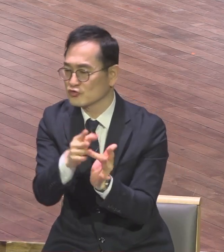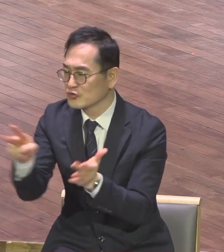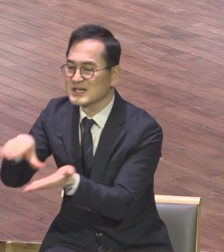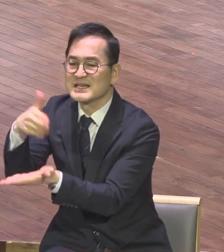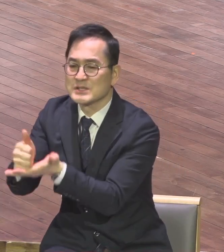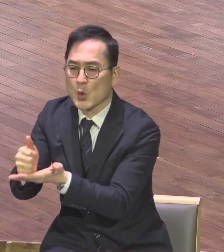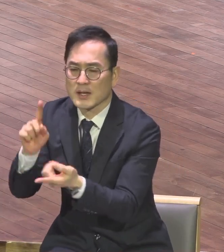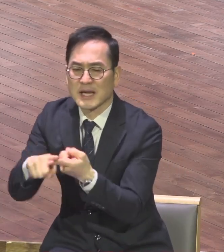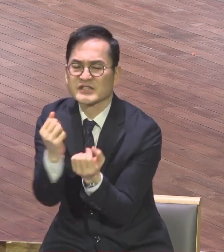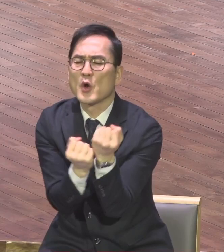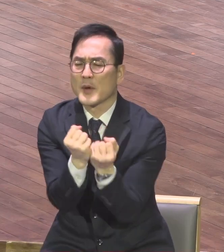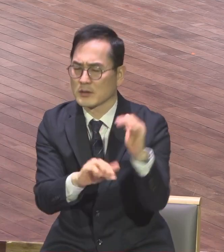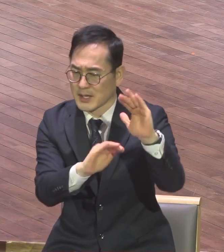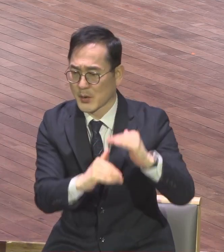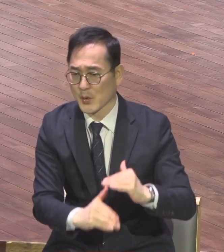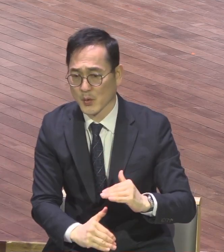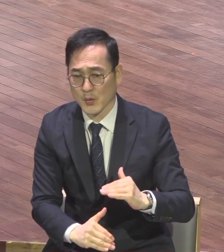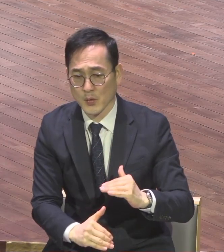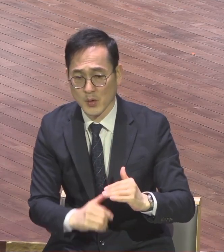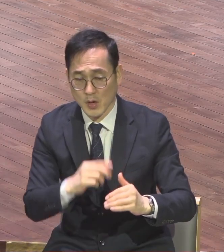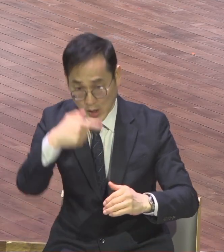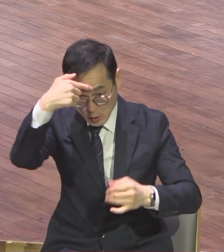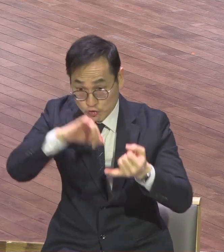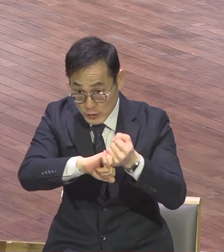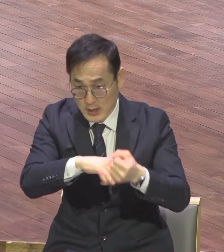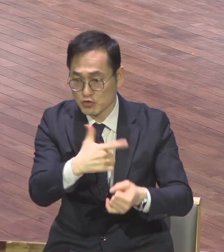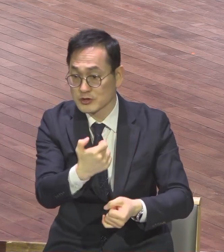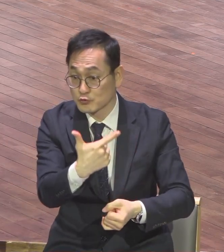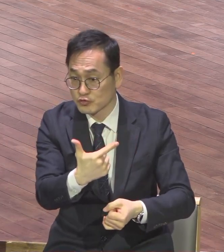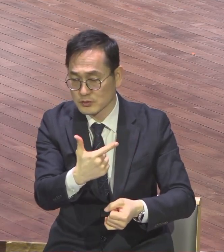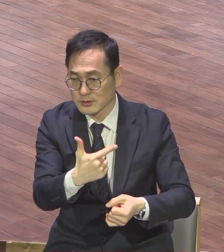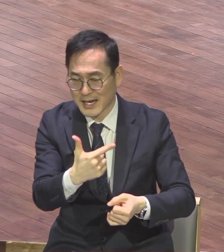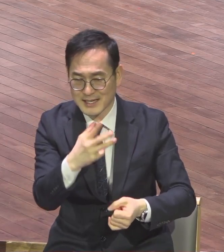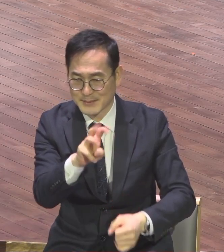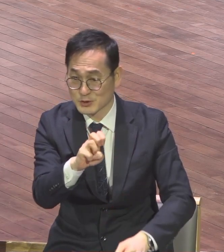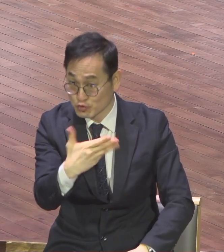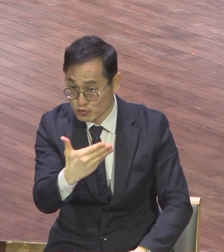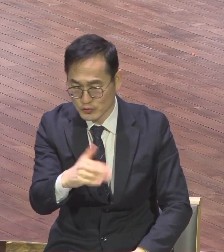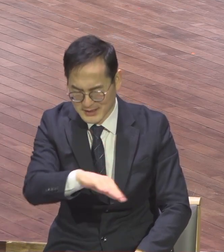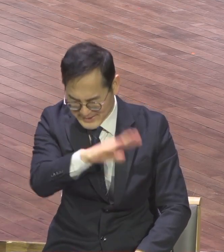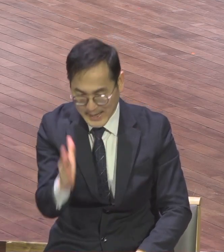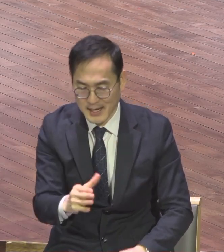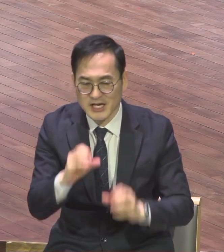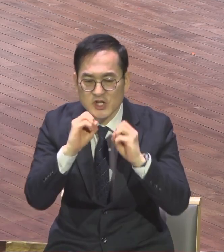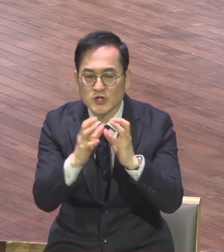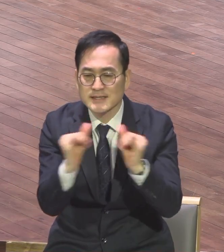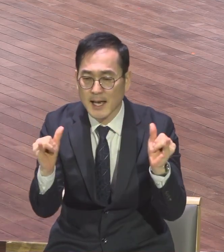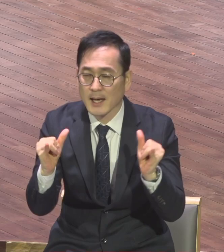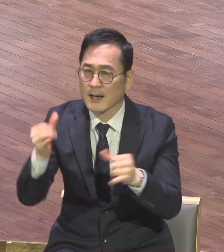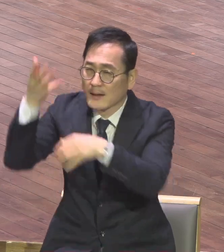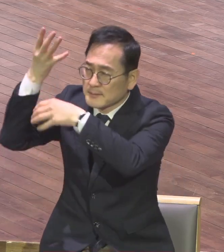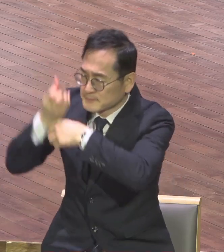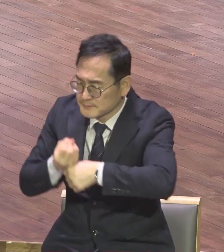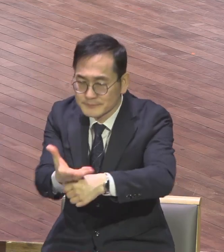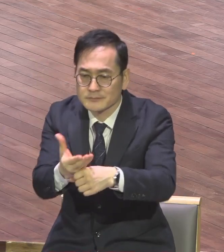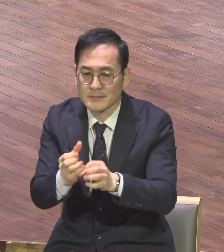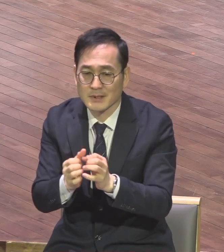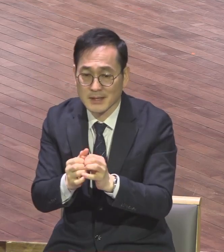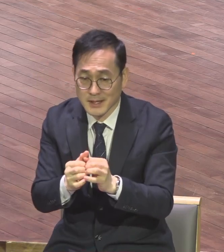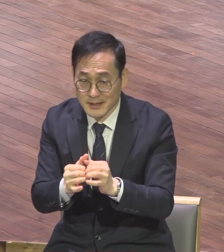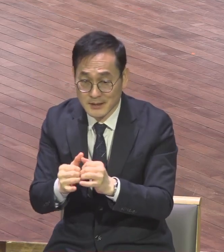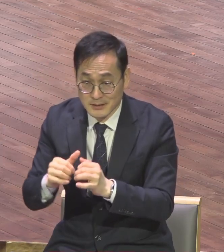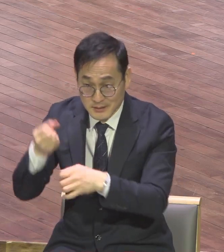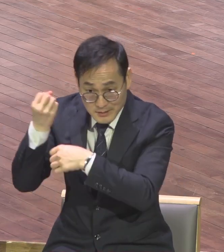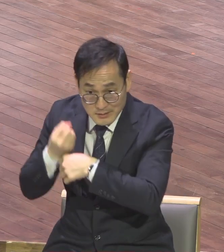것이죠. 그렇게 하고 성경을 보니 구약 성경은 전부 선지자들의 예언이에요. 제사장들의